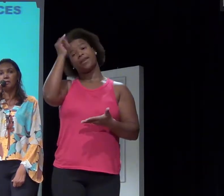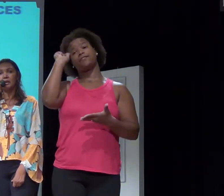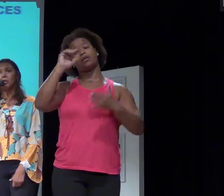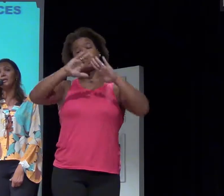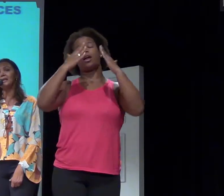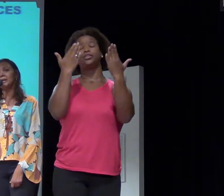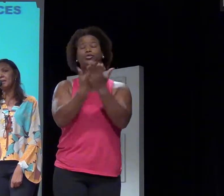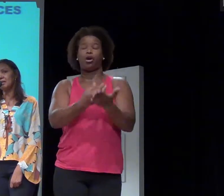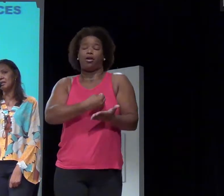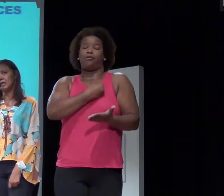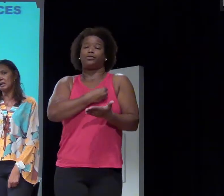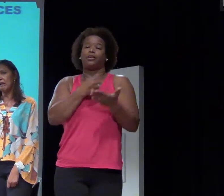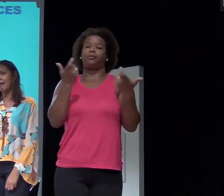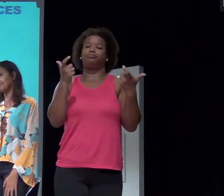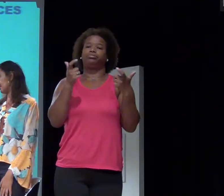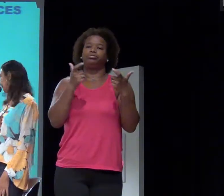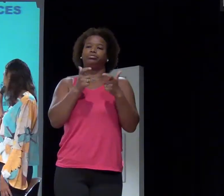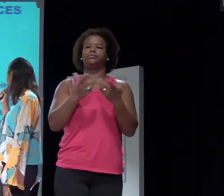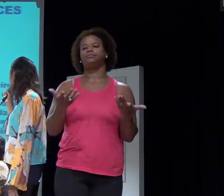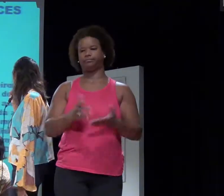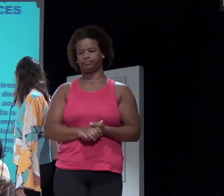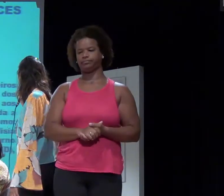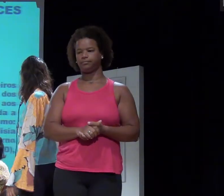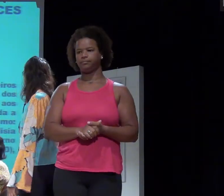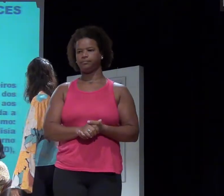funcione de forma que contemple essas necessidades.